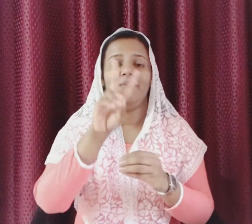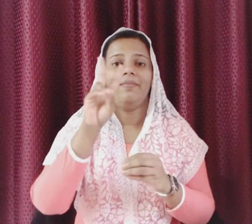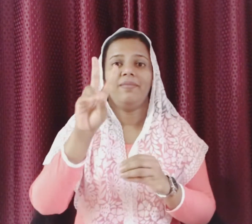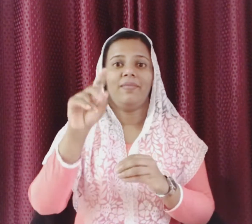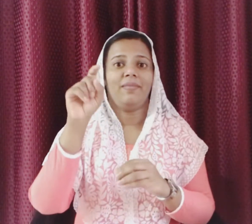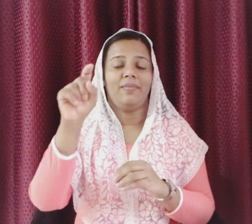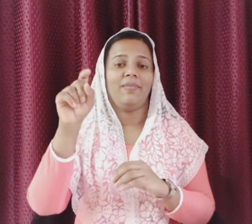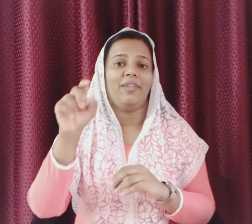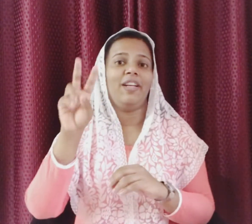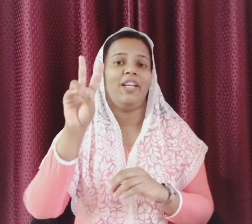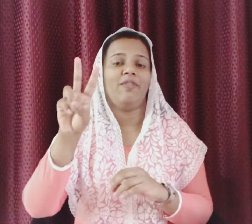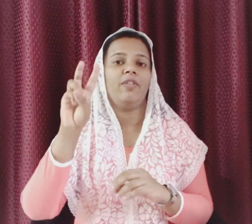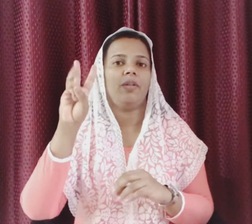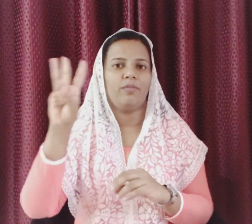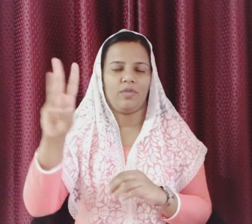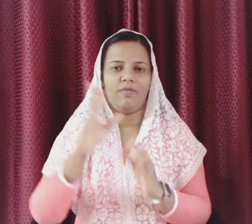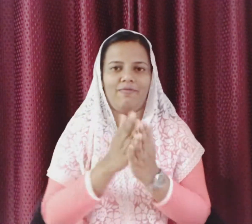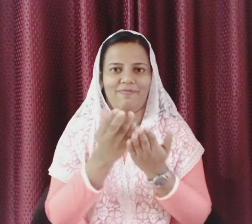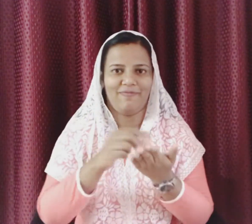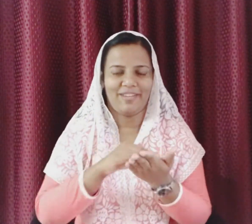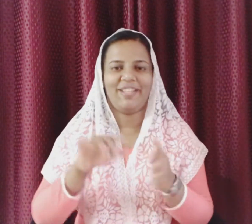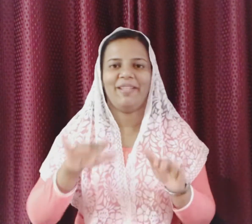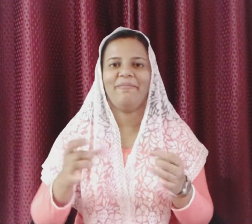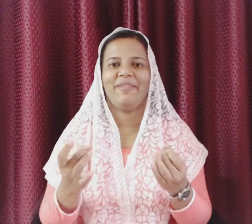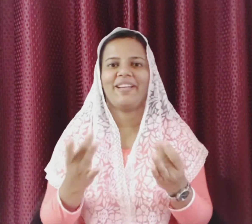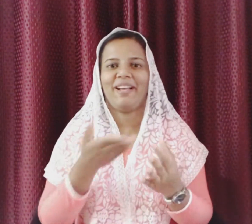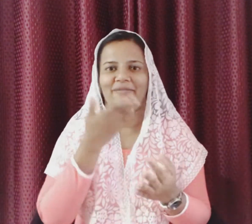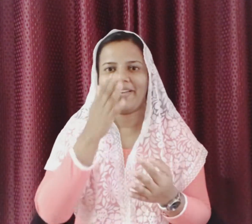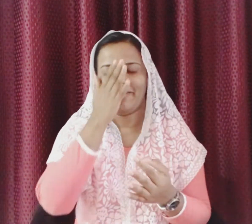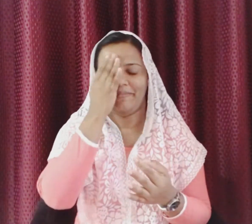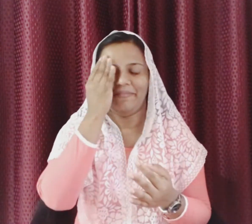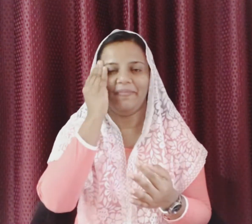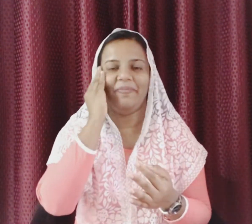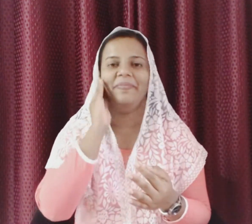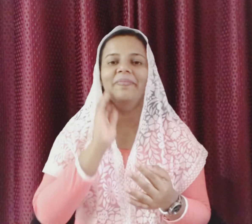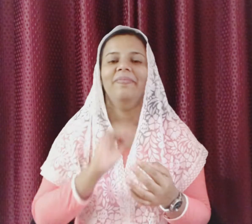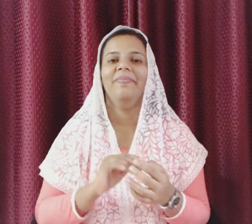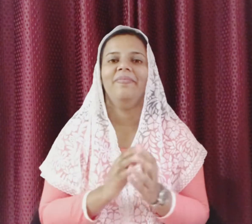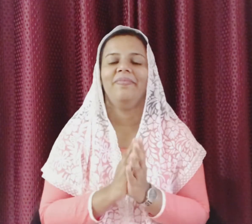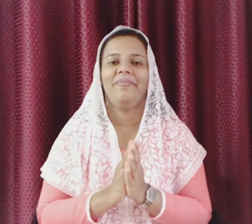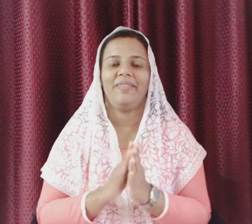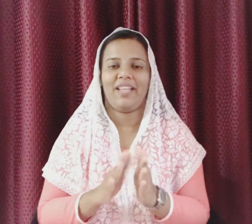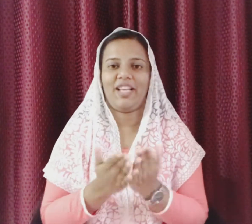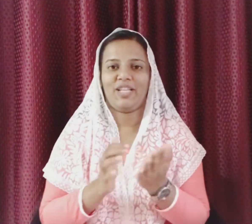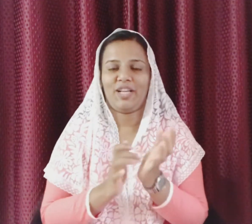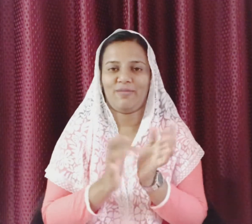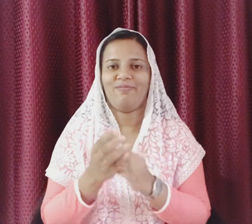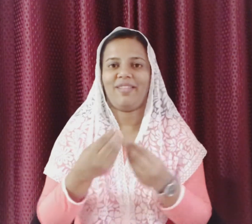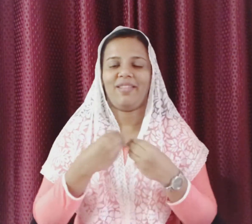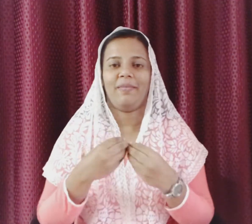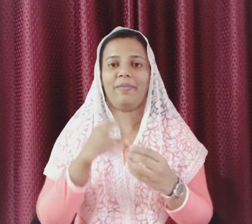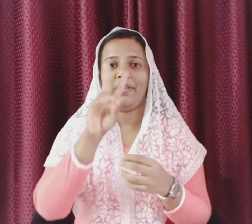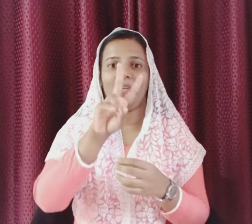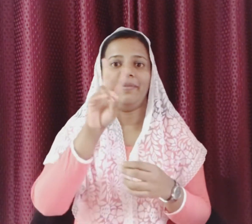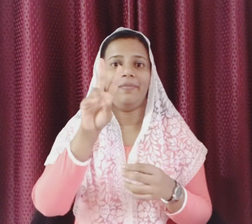അതിൻ്റെ 23 വാക്യമാണ് നമ്മൾ ഇന്ന് പ്രഭാതത്തിൽ ധ്യാനിക്കുവാൻ ആഗ്രഹിക്കുന്ന പരിശുദ്ധാത്മാവ് നമുക്ക് തന്നിരിക്കുന്നത്. ജോബ് ചാപ്റ്റർ